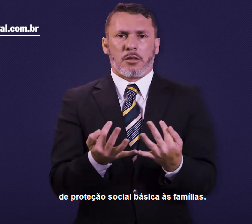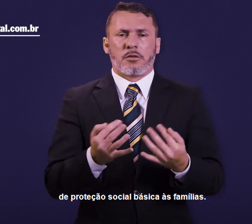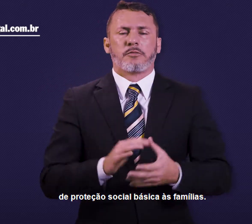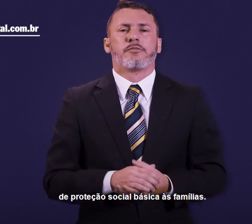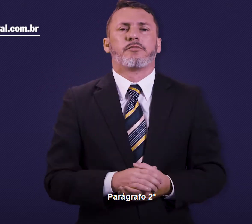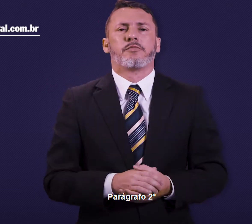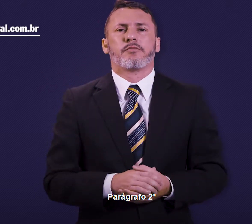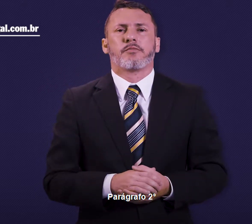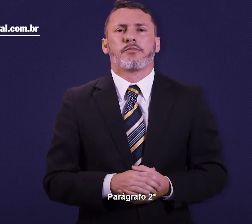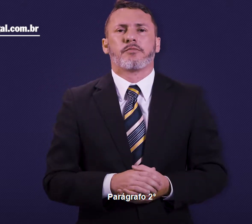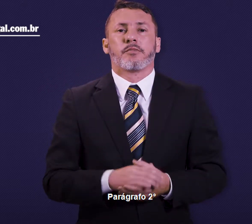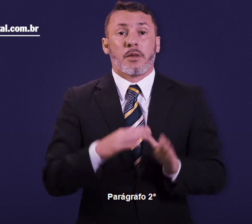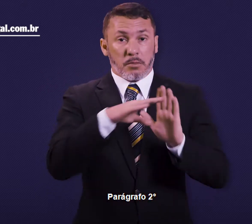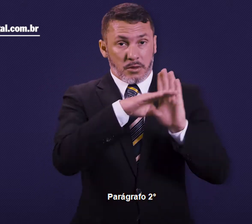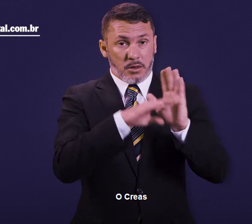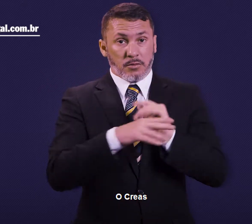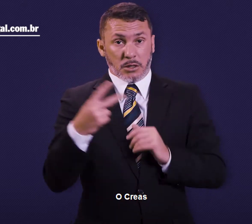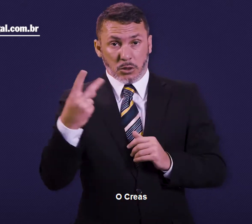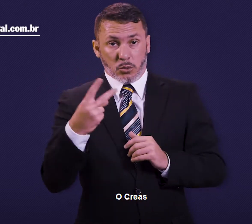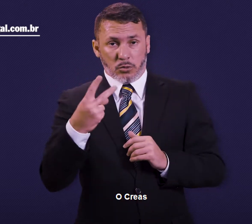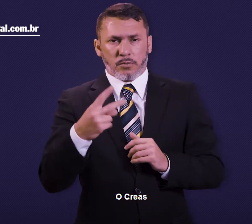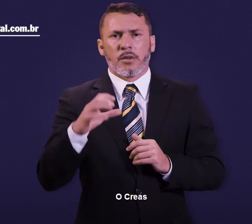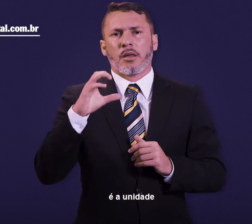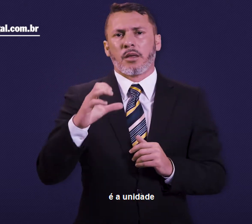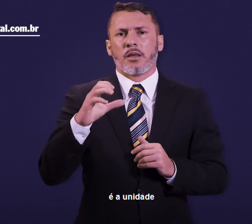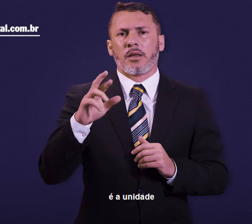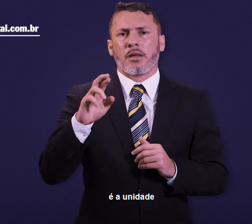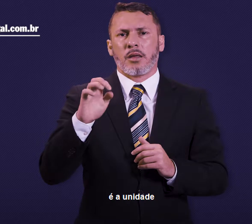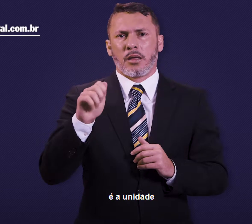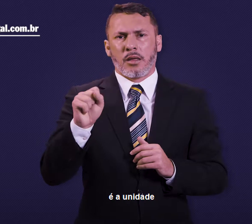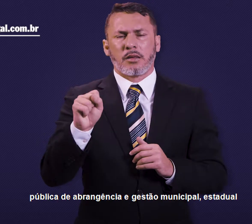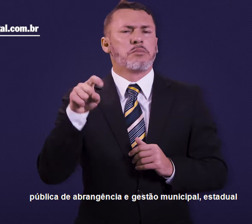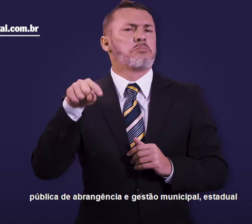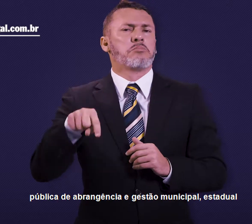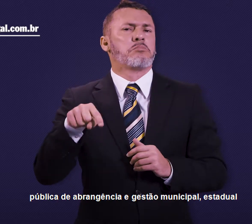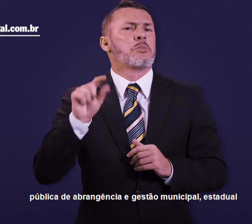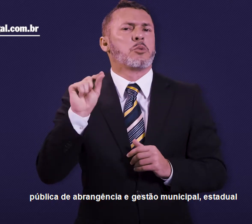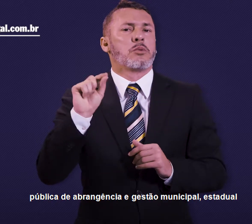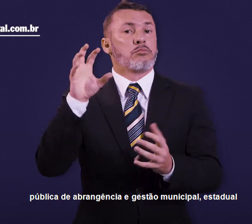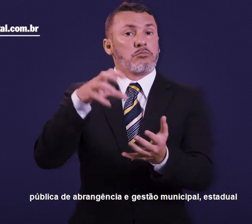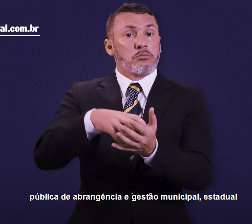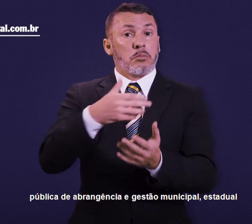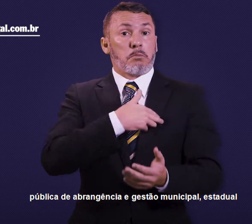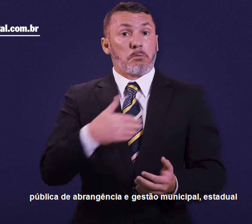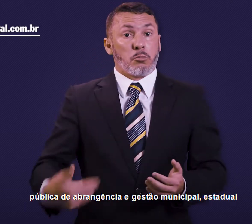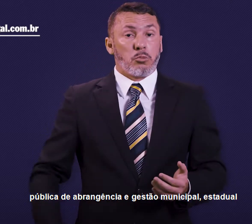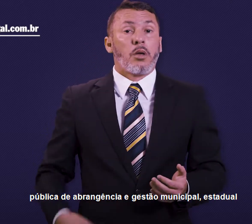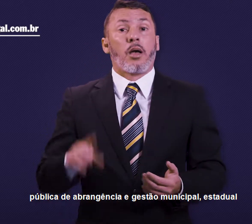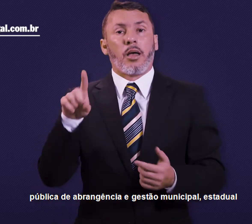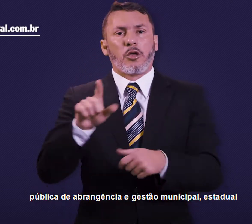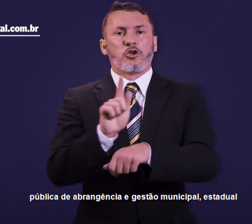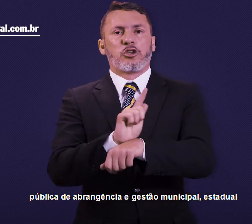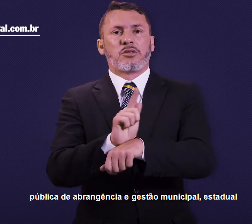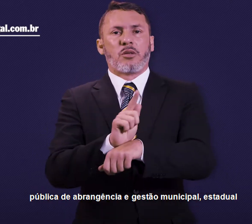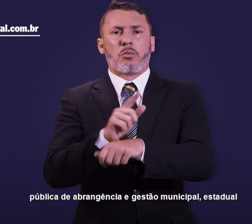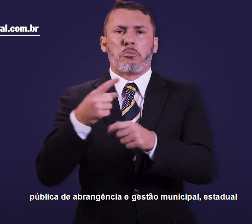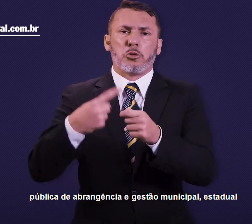famílias. Parágrafo 2º. O CREAS é a unidade pública de abrangência e gestão municipal,